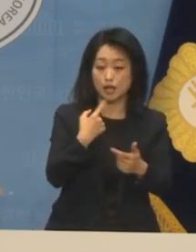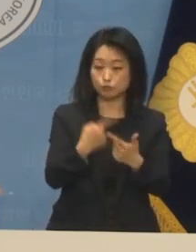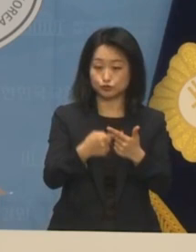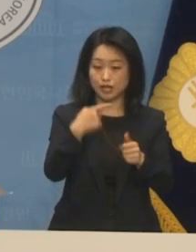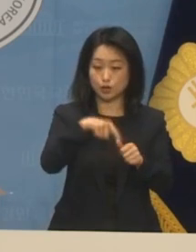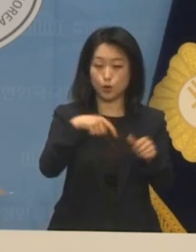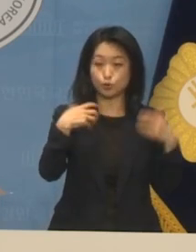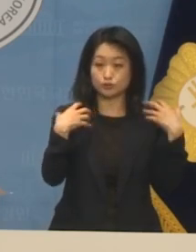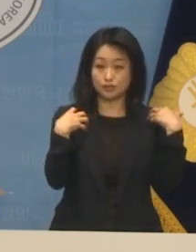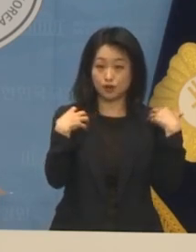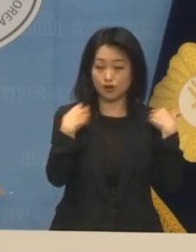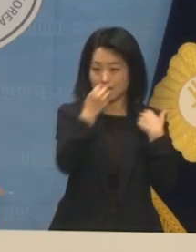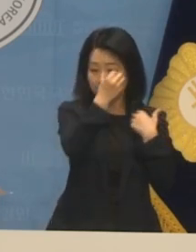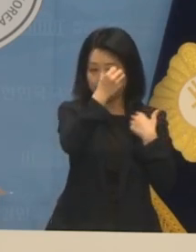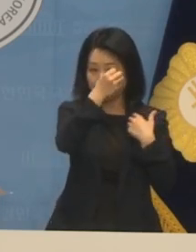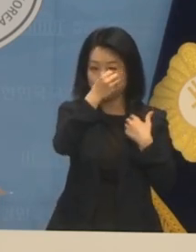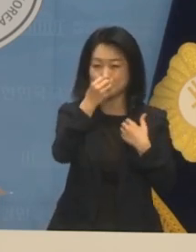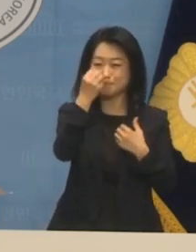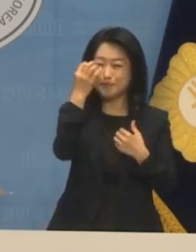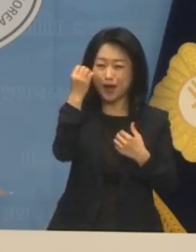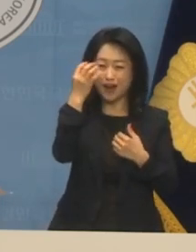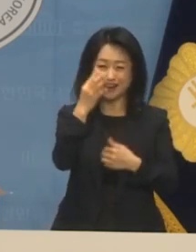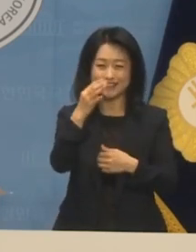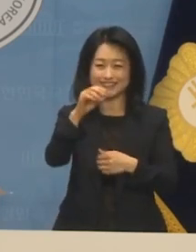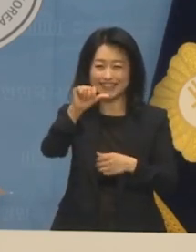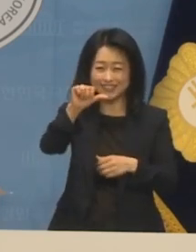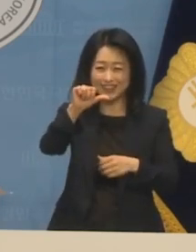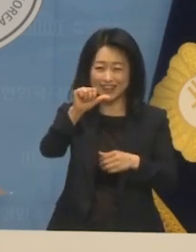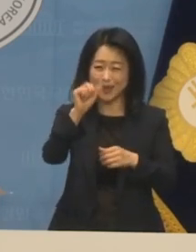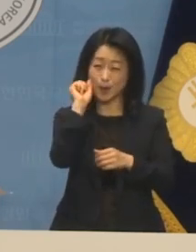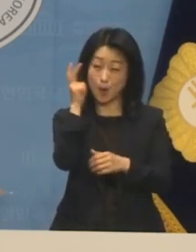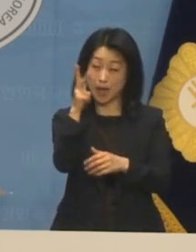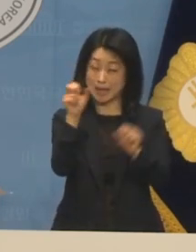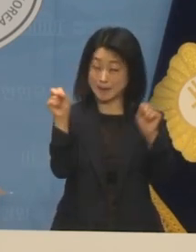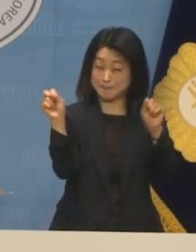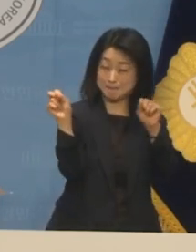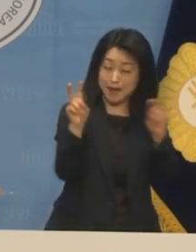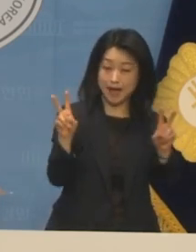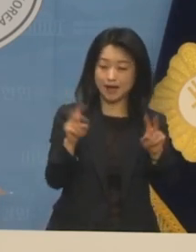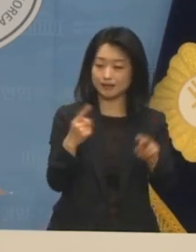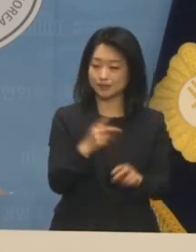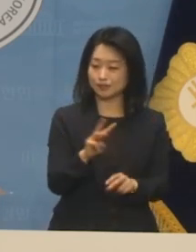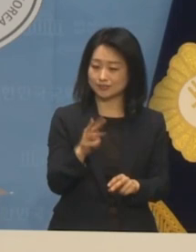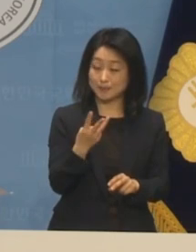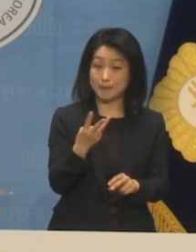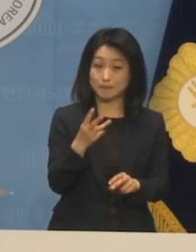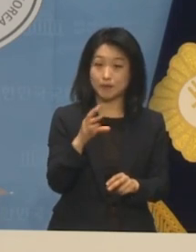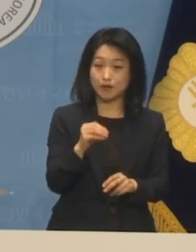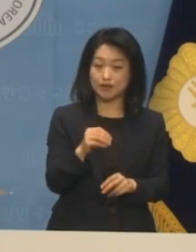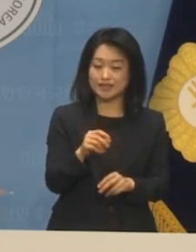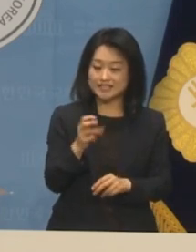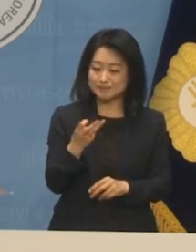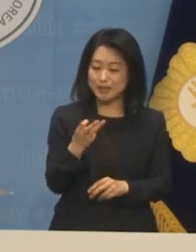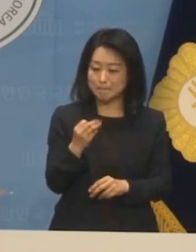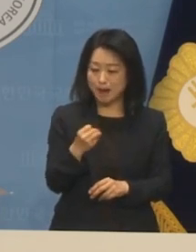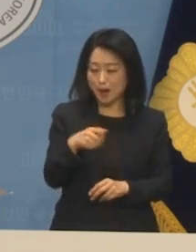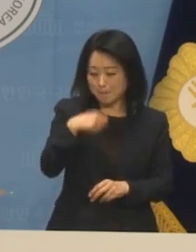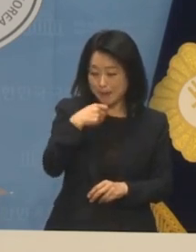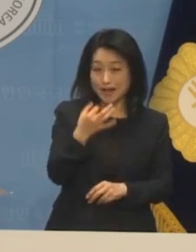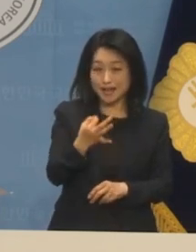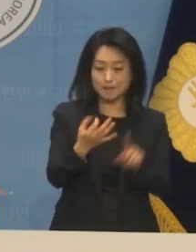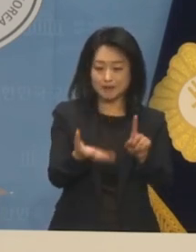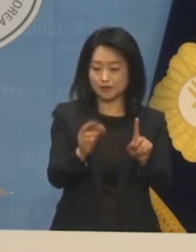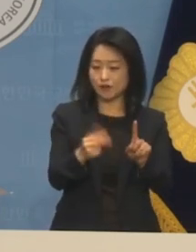부산교육청은 5성급 호텔에서 1,343명 연수생을 대상으로 13만 원짜리 밥값 총